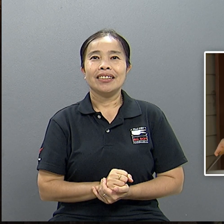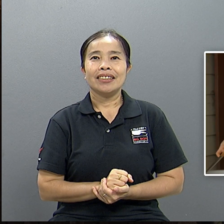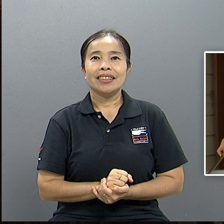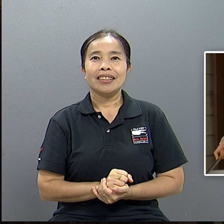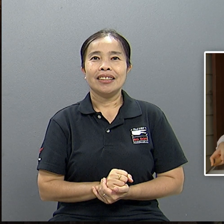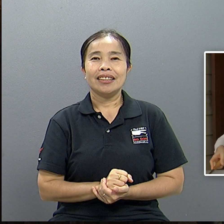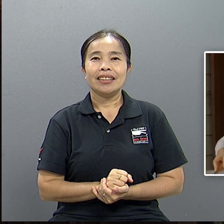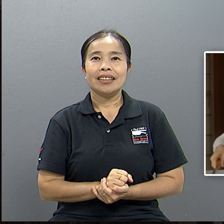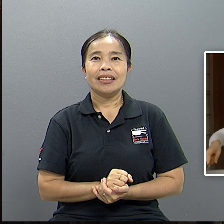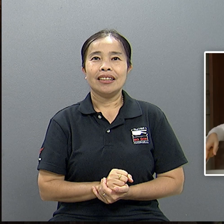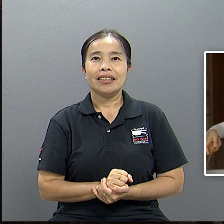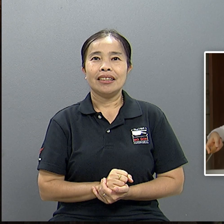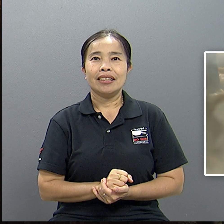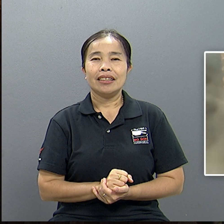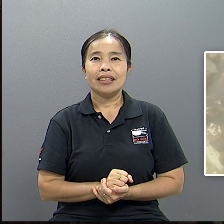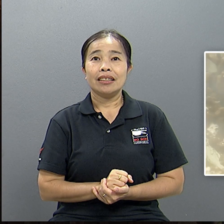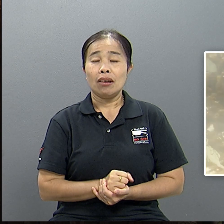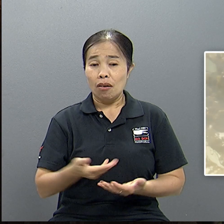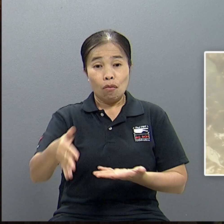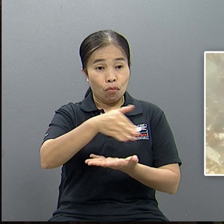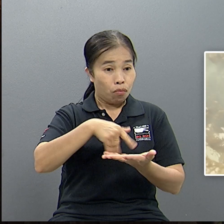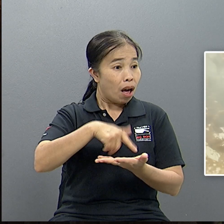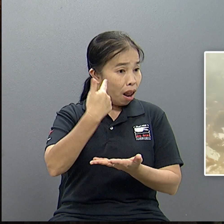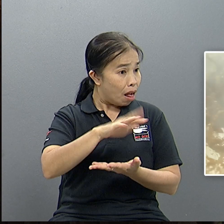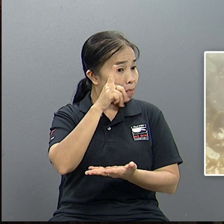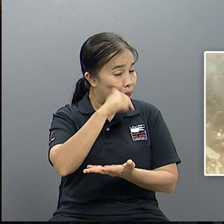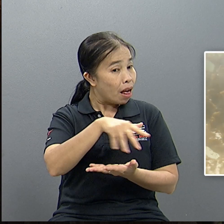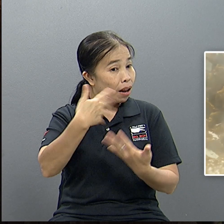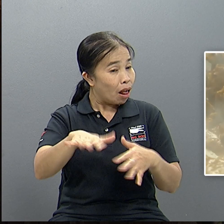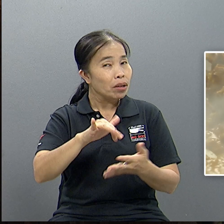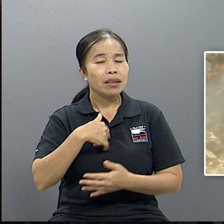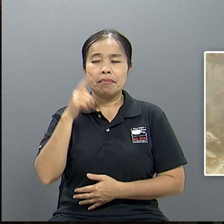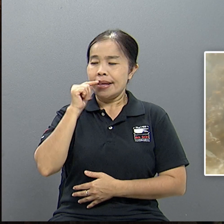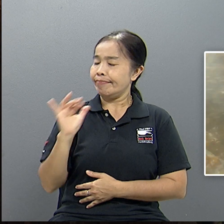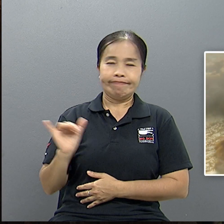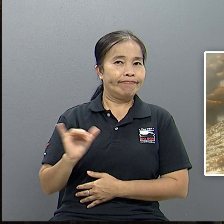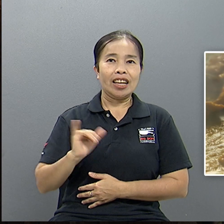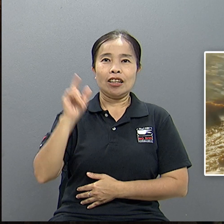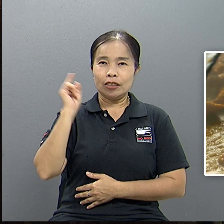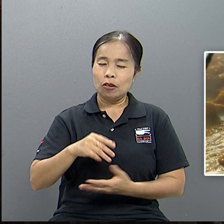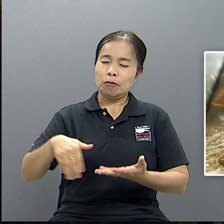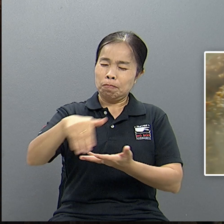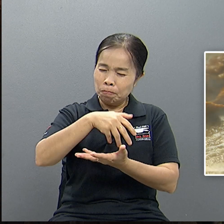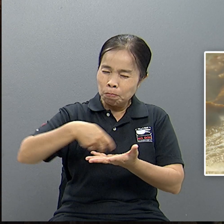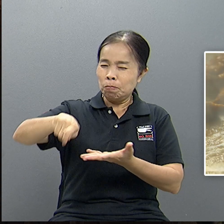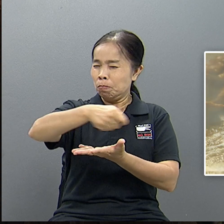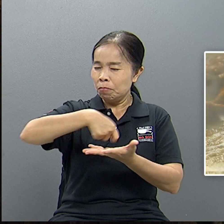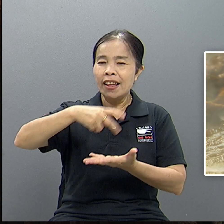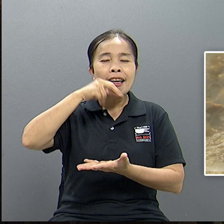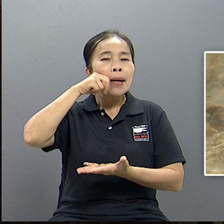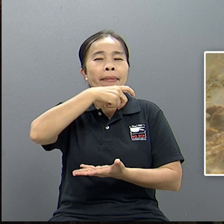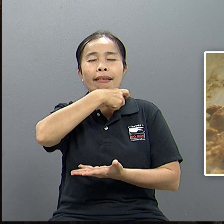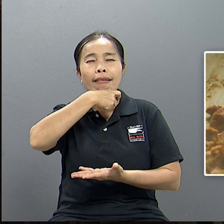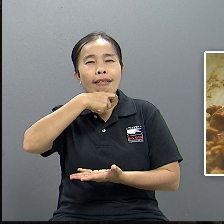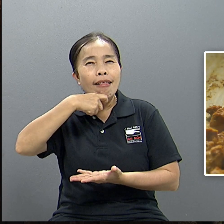ใช้ได้แล้วหรือยังคะคุณแม ่ยังต้องให้น้ำแห้งแล้วก็คั่วจ